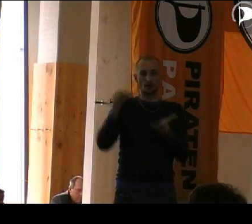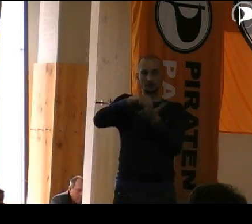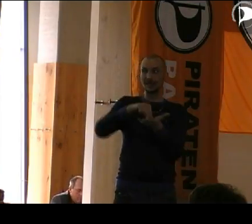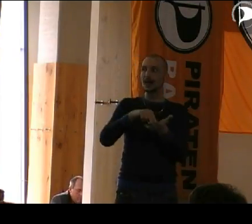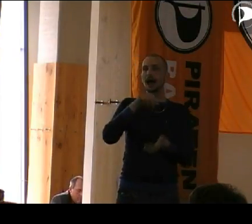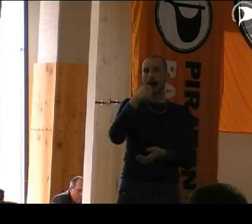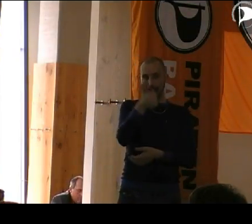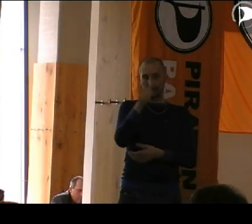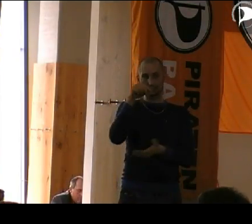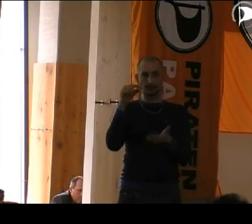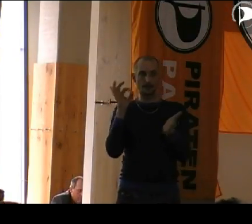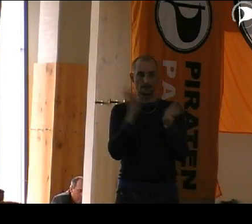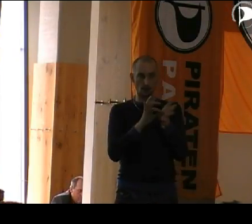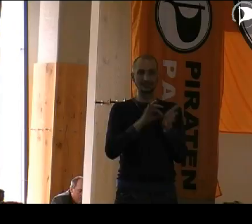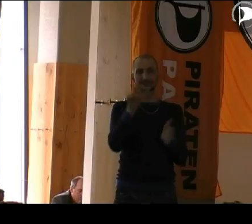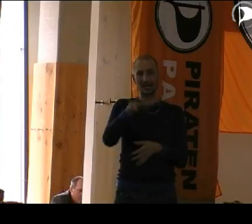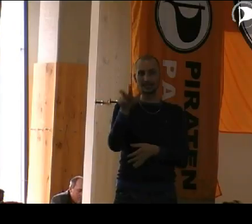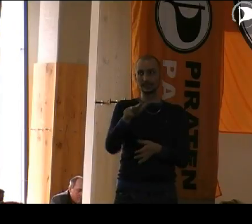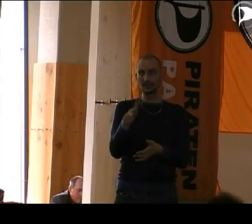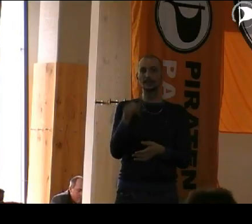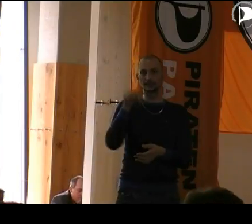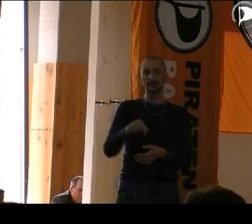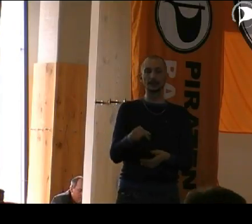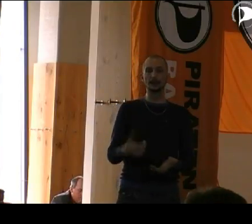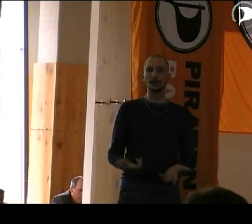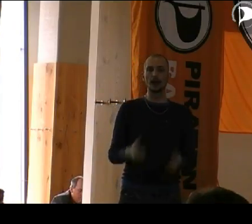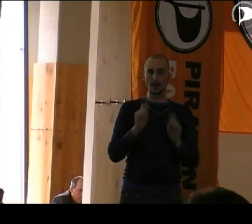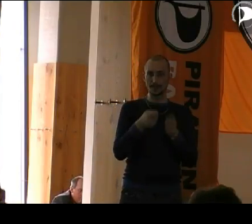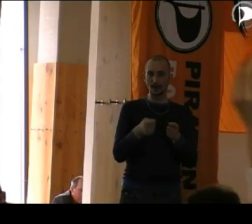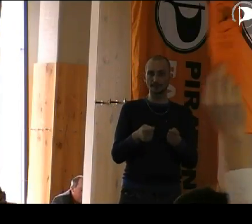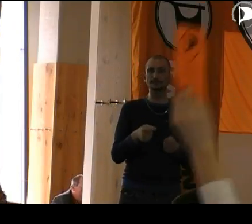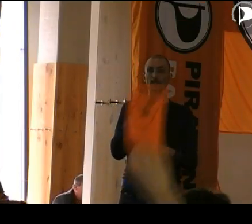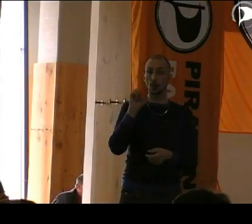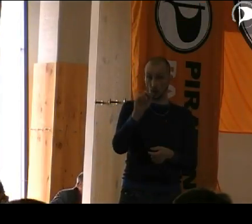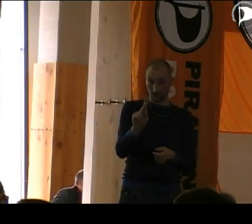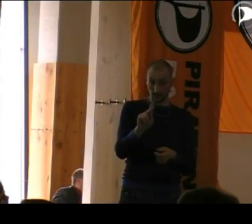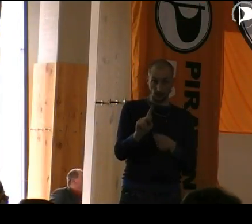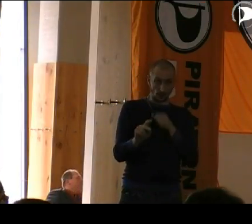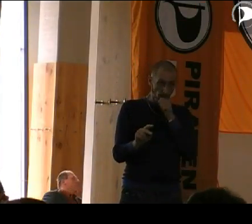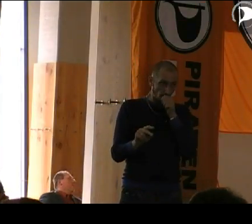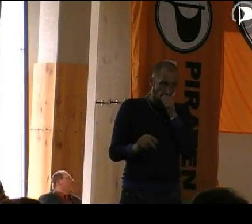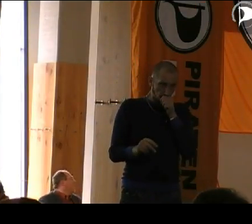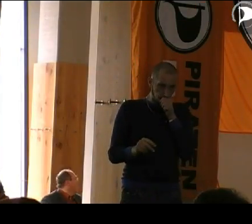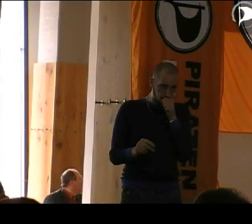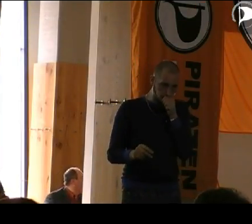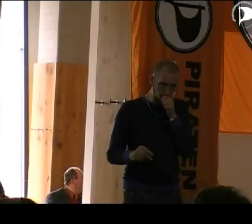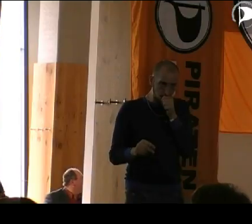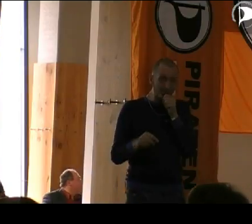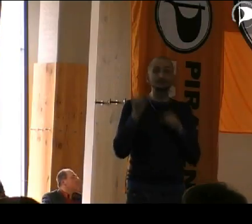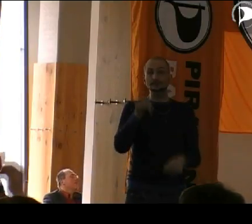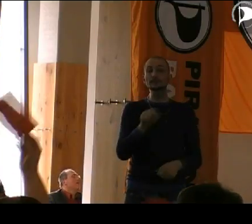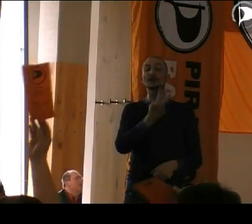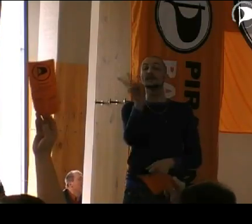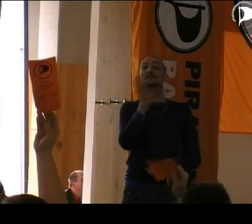1/13 der nati so ok wer ist da führte ihn 1.12